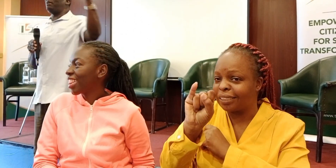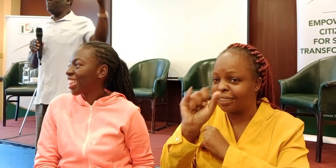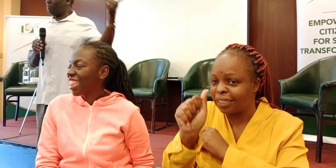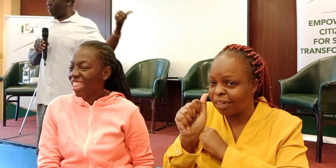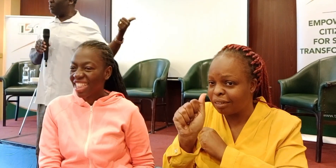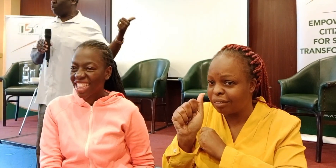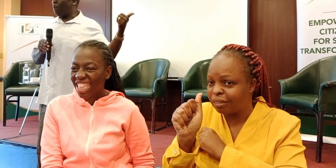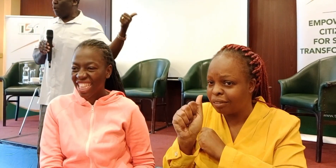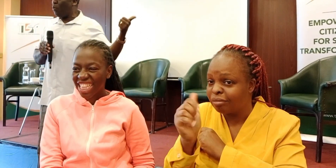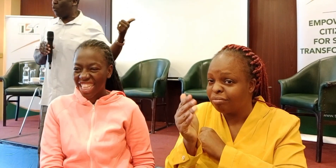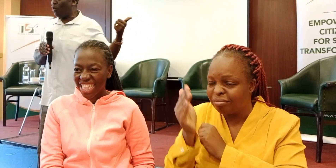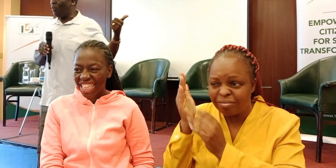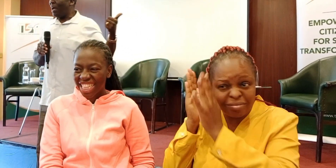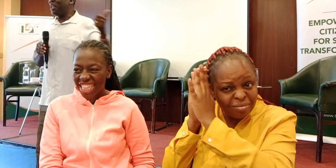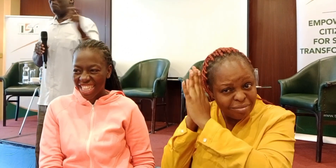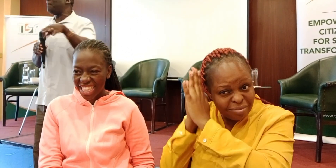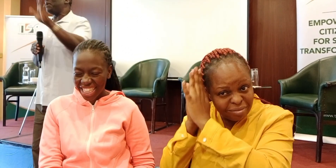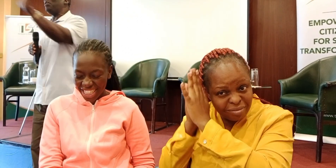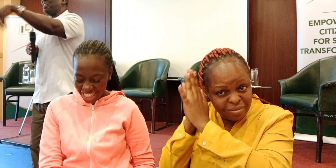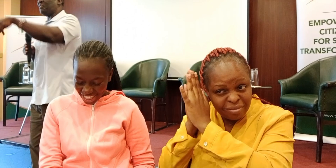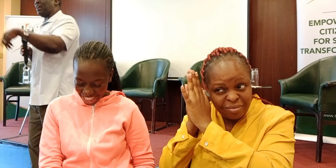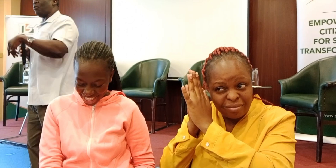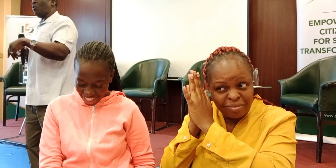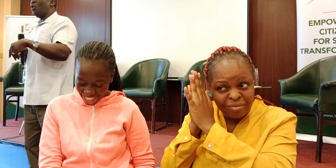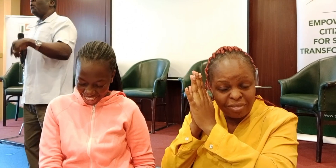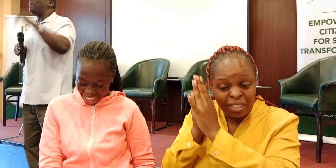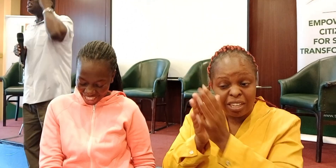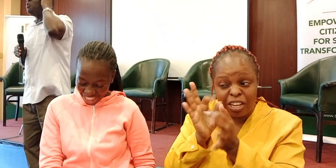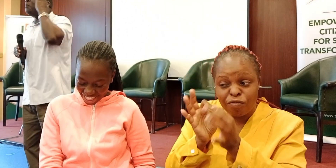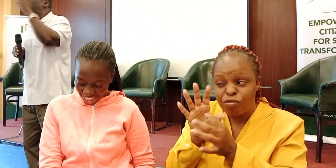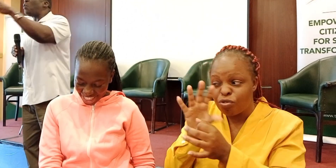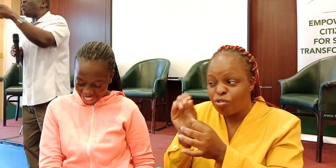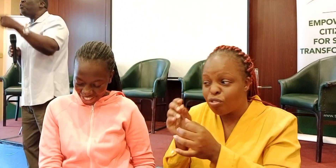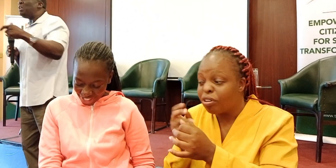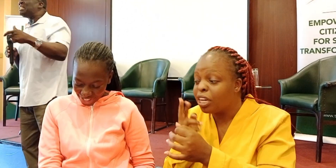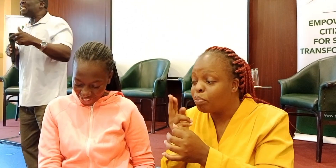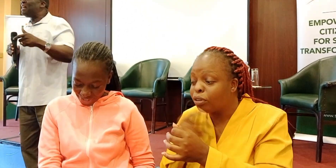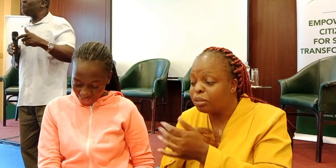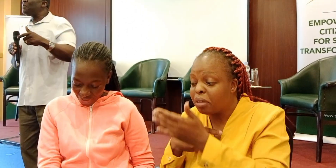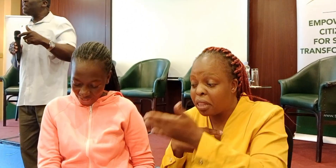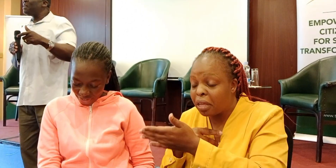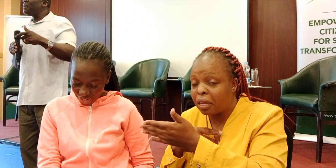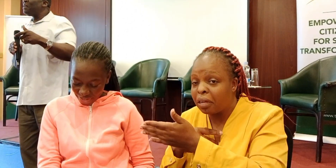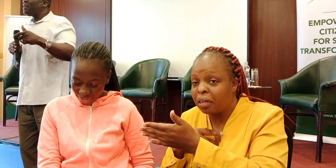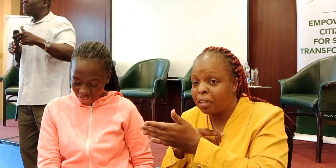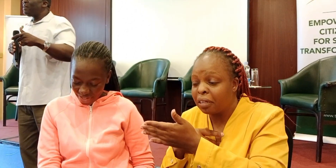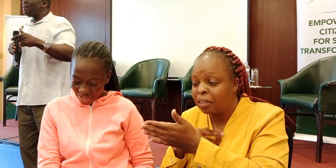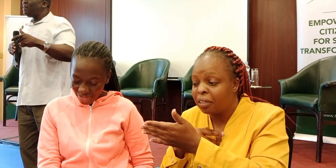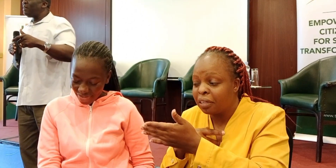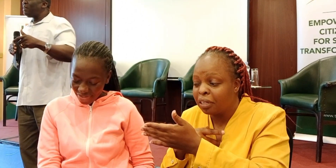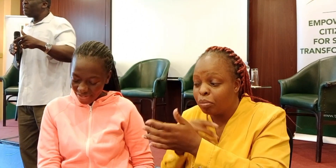mkienda sokoa huko, atakwambia pana Oliver rafiki yangu. But wajiuliza,